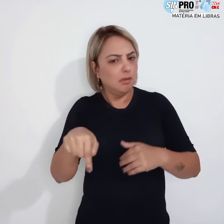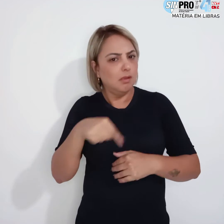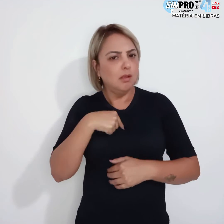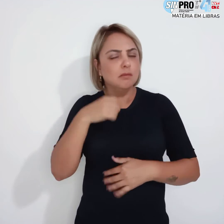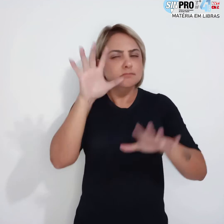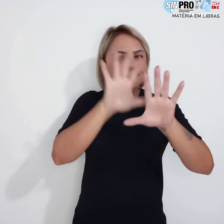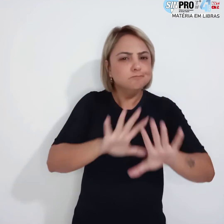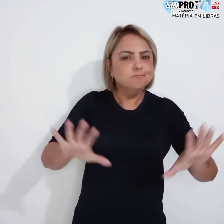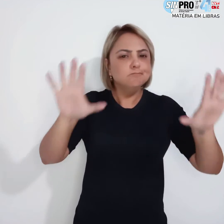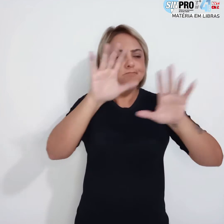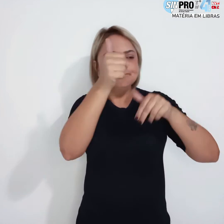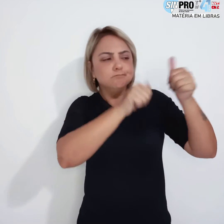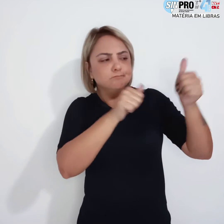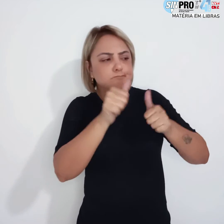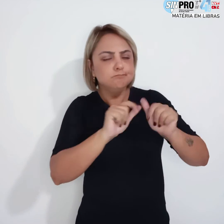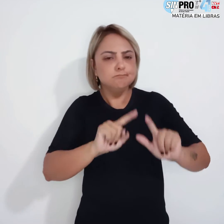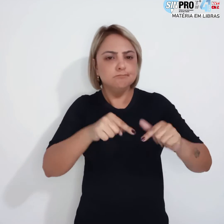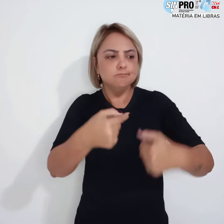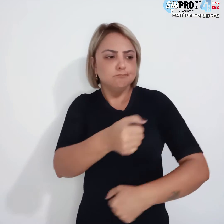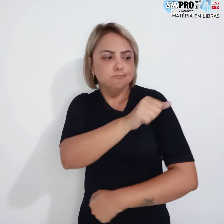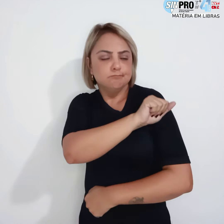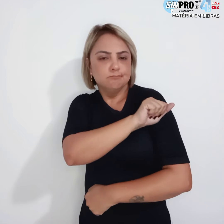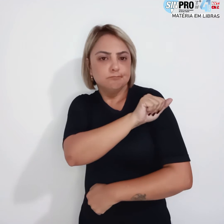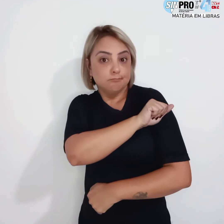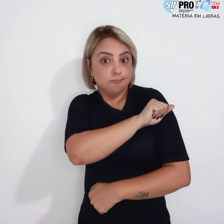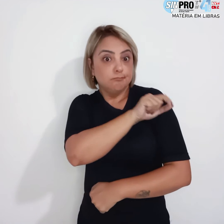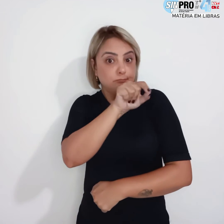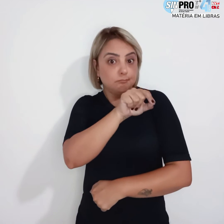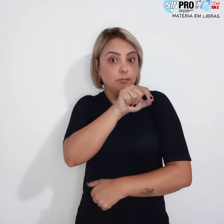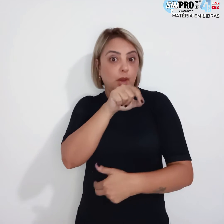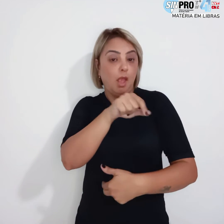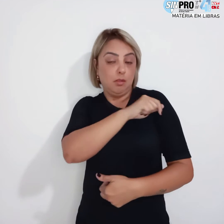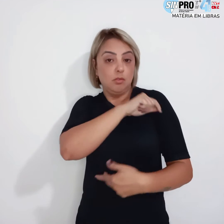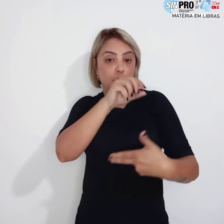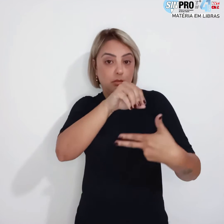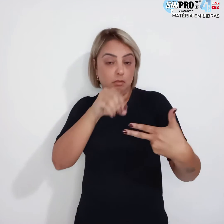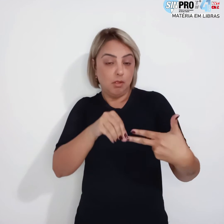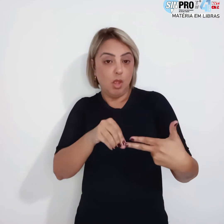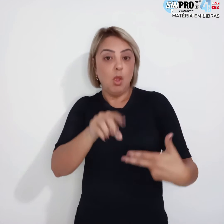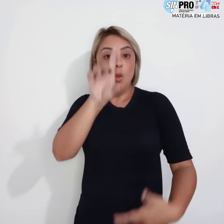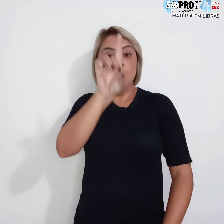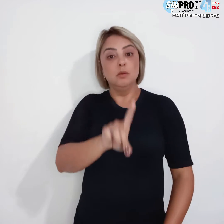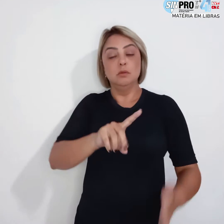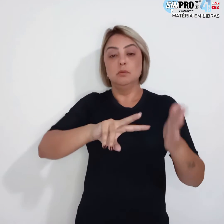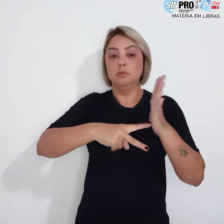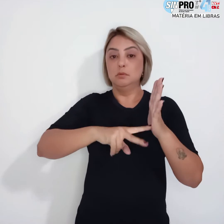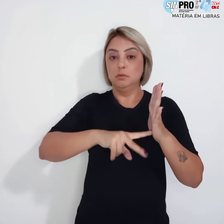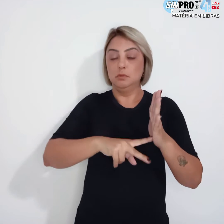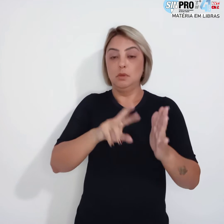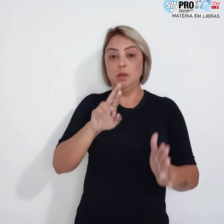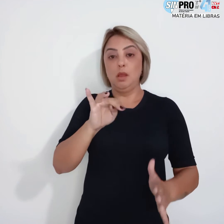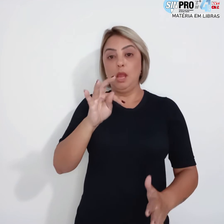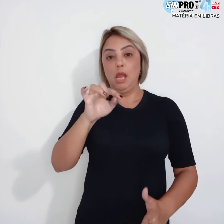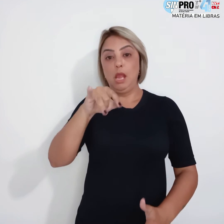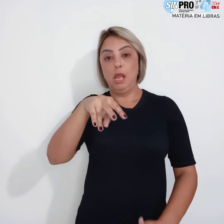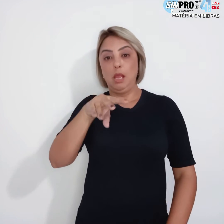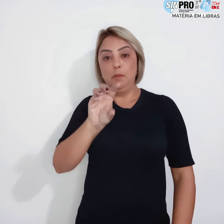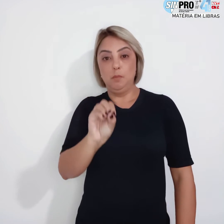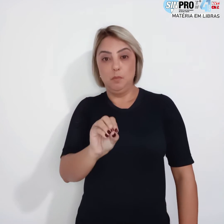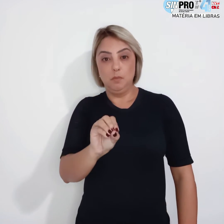cenário enfrentado pelos candidatos, pelas candidatas do exame, o diretor do Simpro, Raimundo Camir, vê que